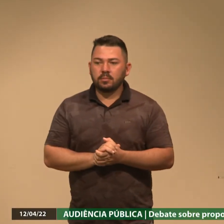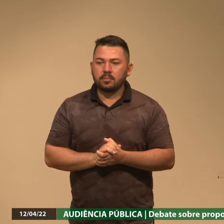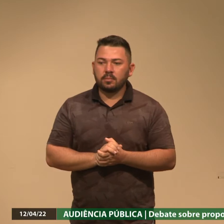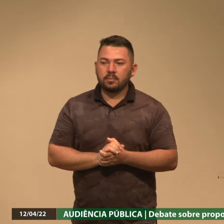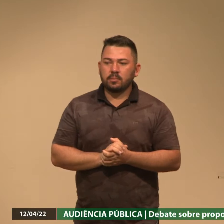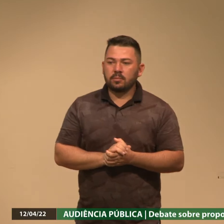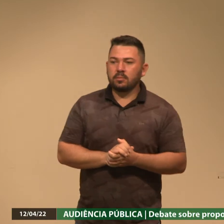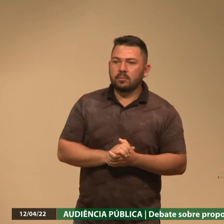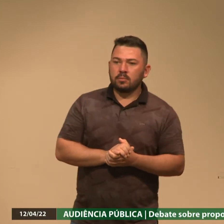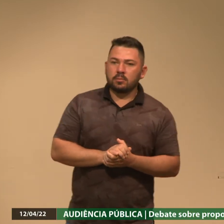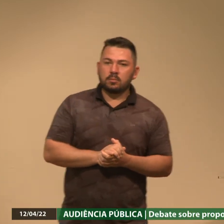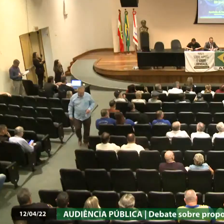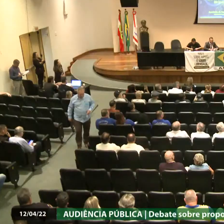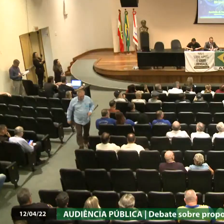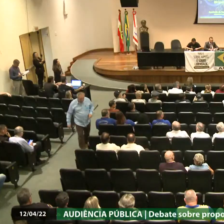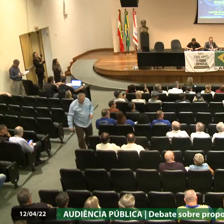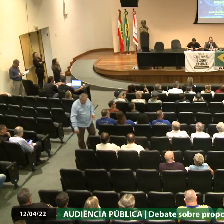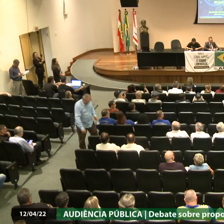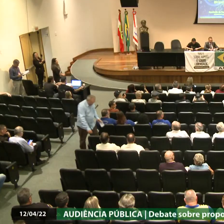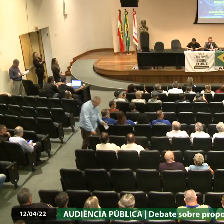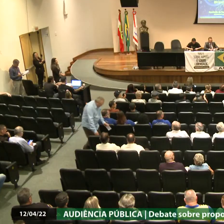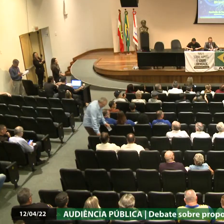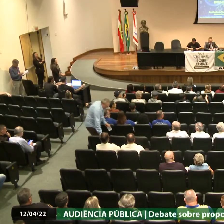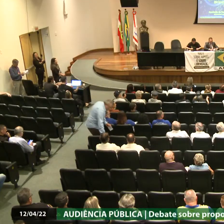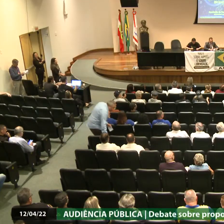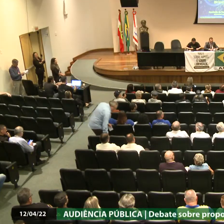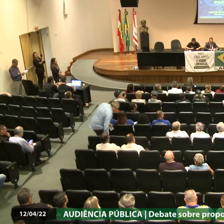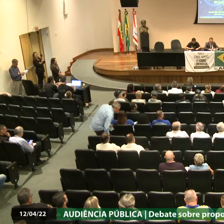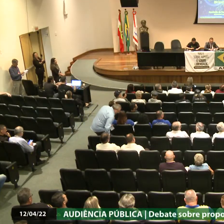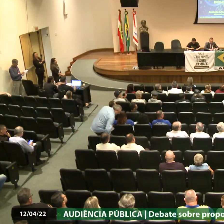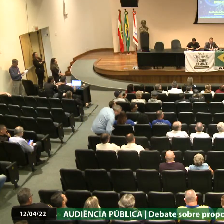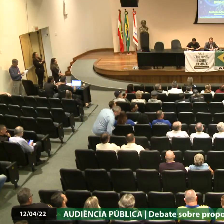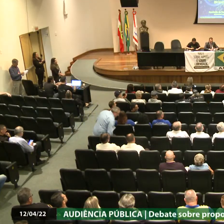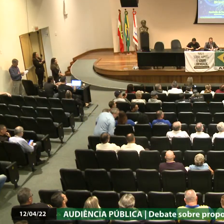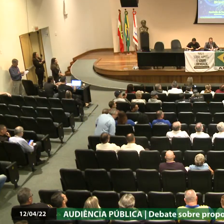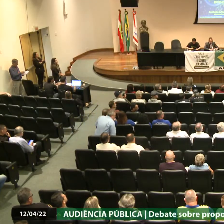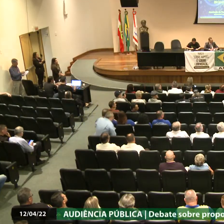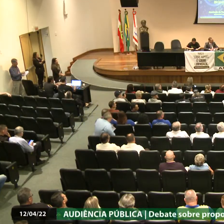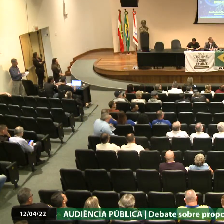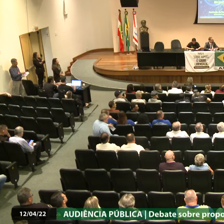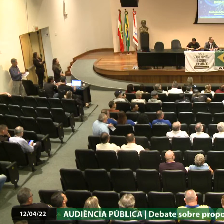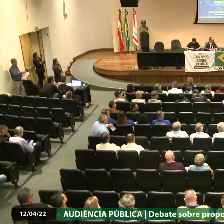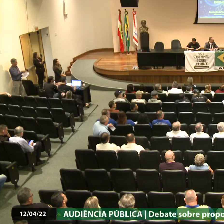Catarina o capitão Thomas mann